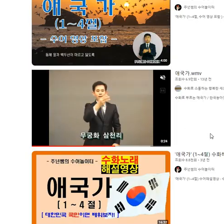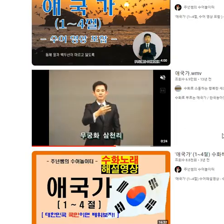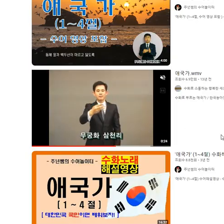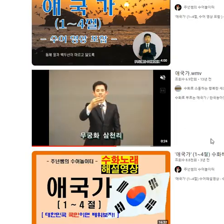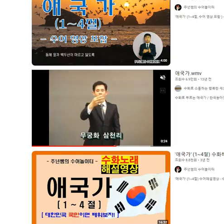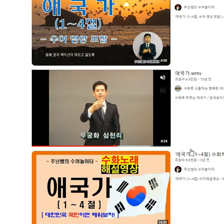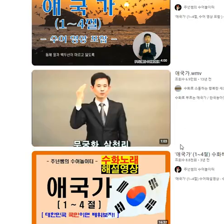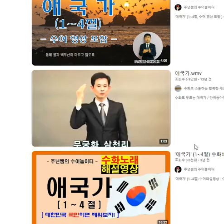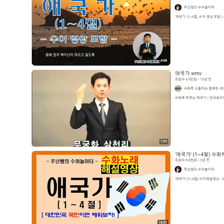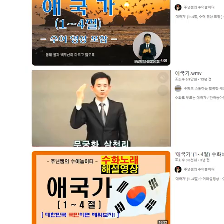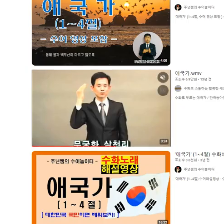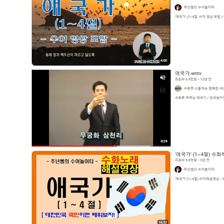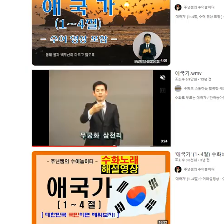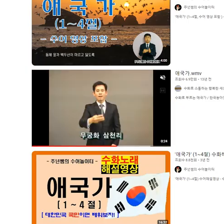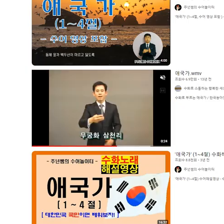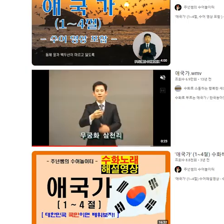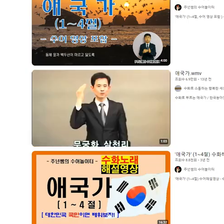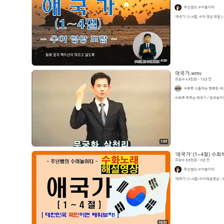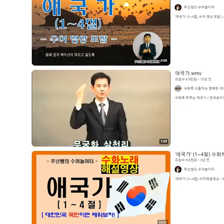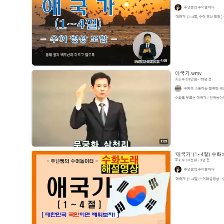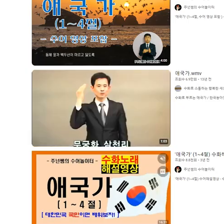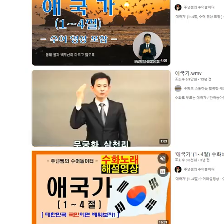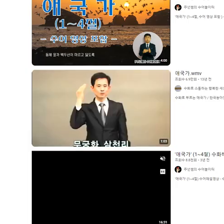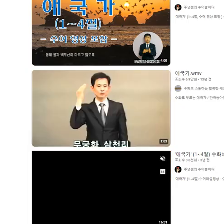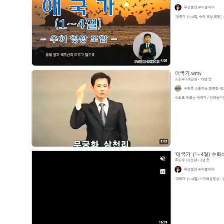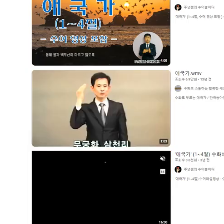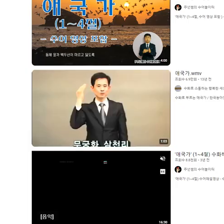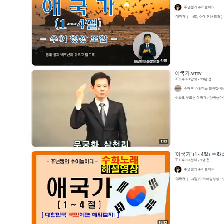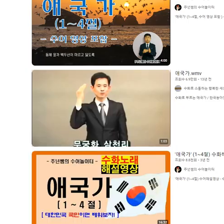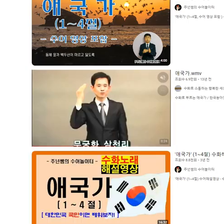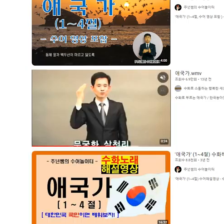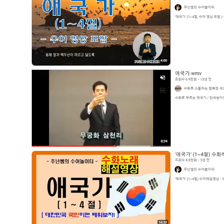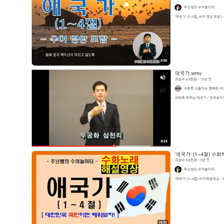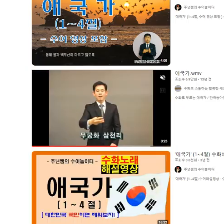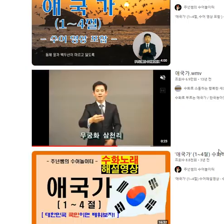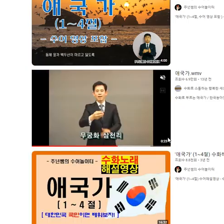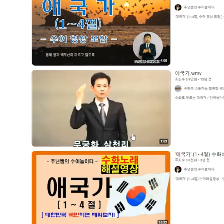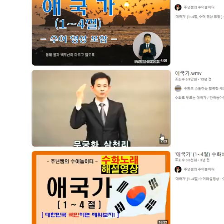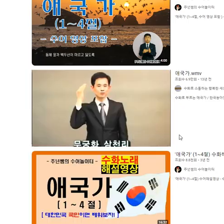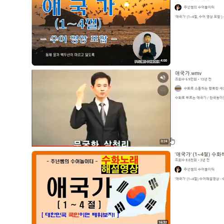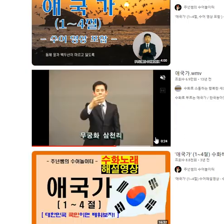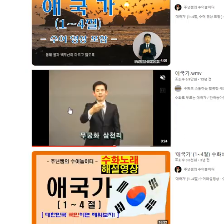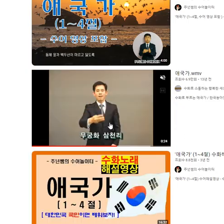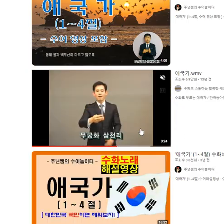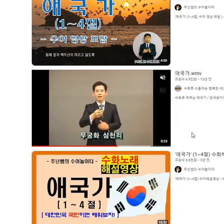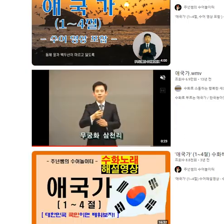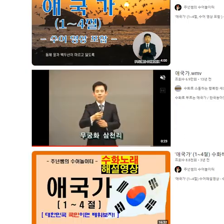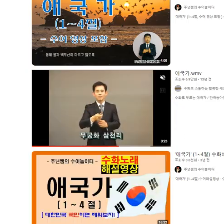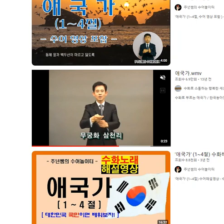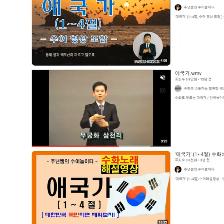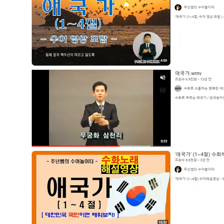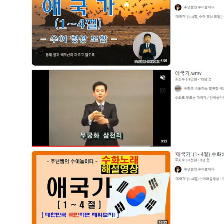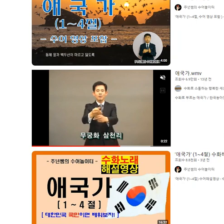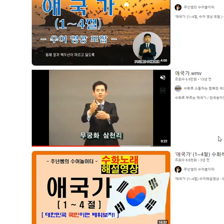맞는데 한국수화 버전이라고 하면은 조금 미흡하죠. 한국어 단어마다 이제 수화 단어가